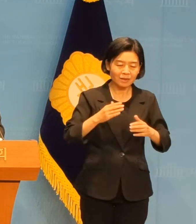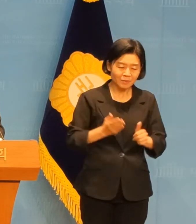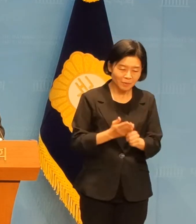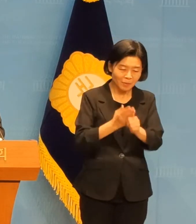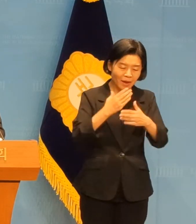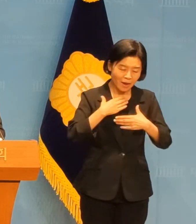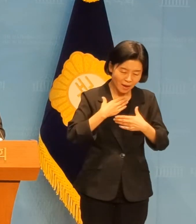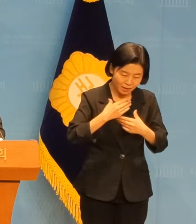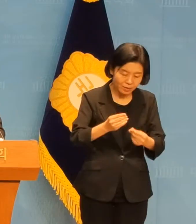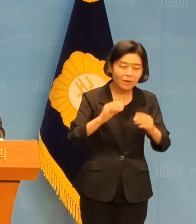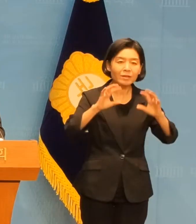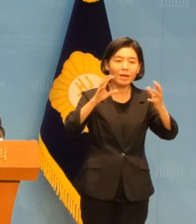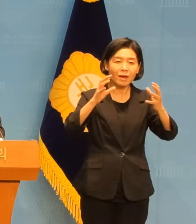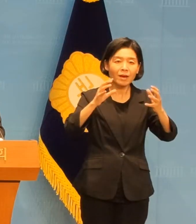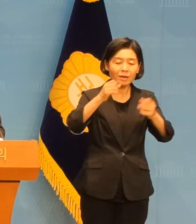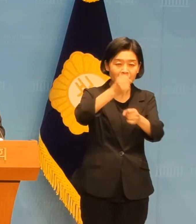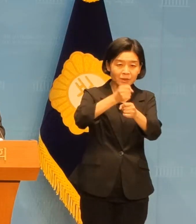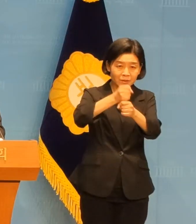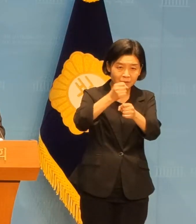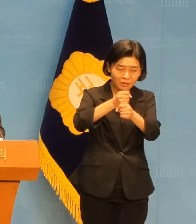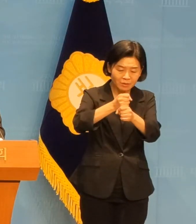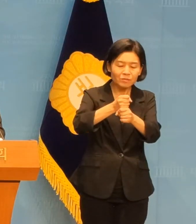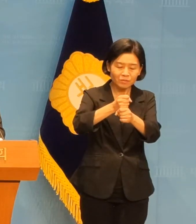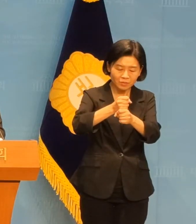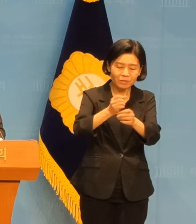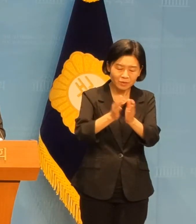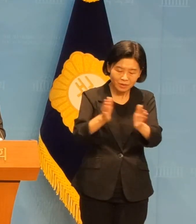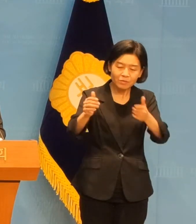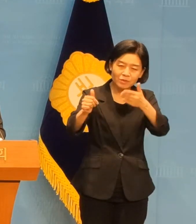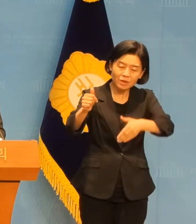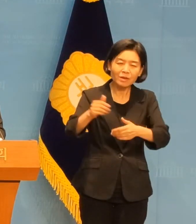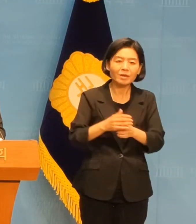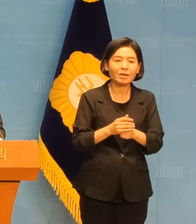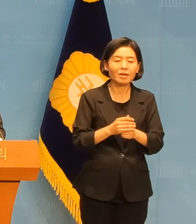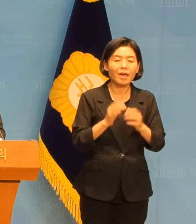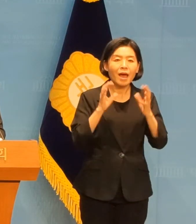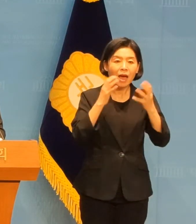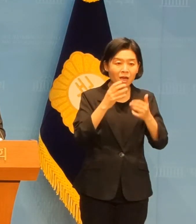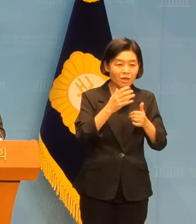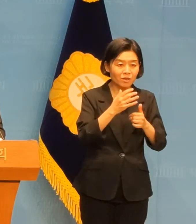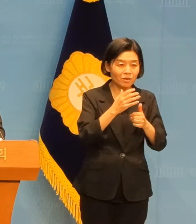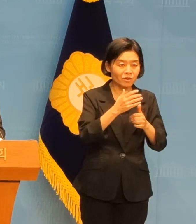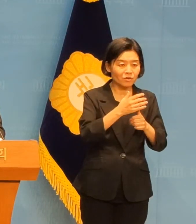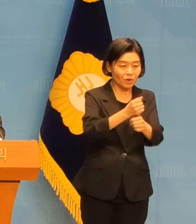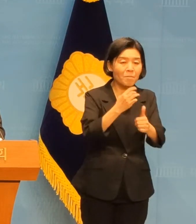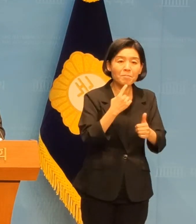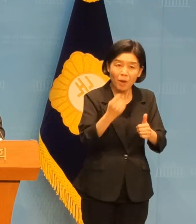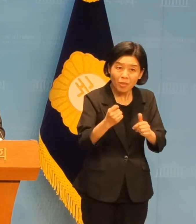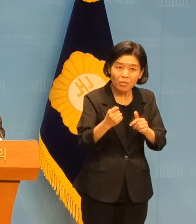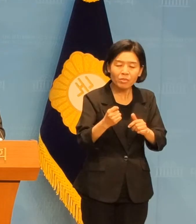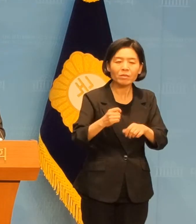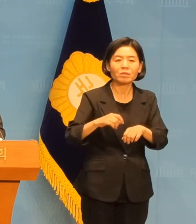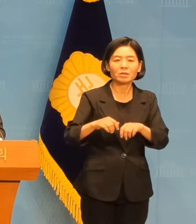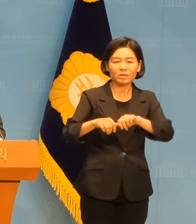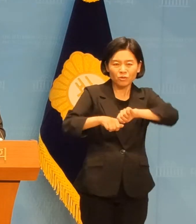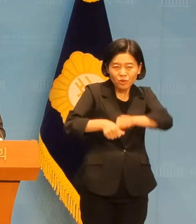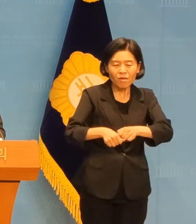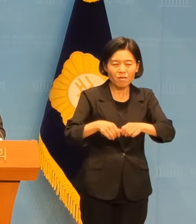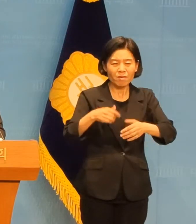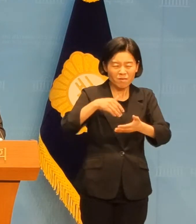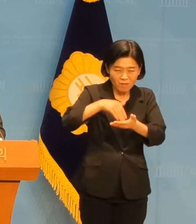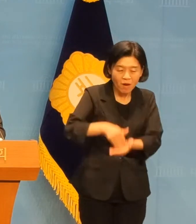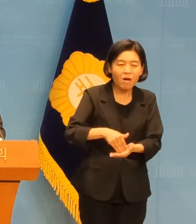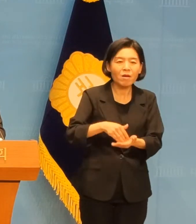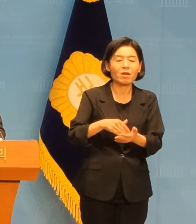것부터 시작하십시오. 유괴 시도만으로도 큰 대가를 치르게 만드는 유괴